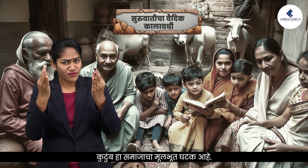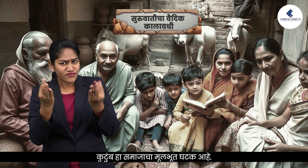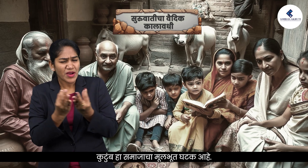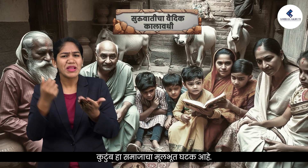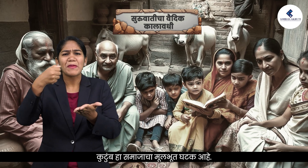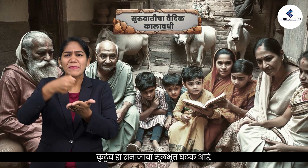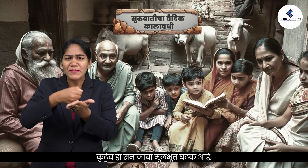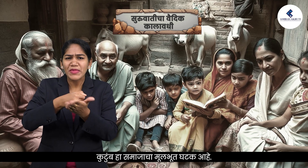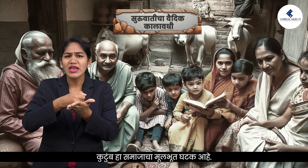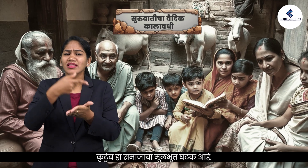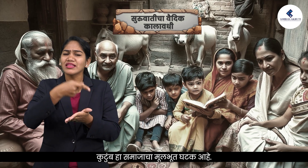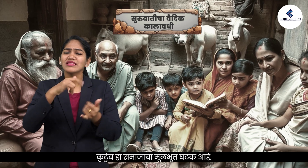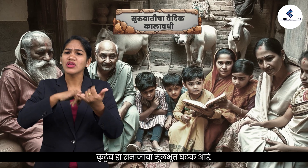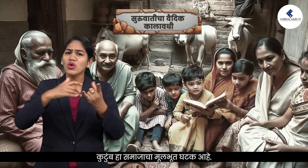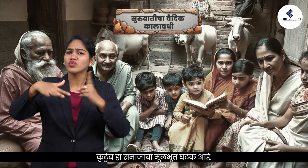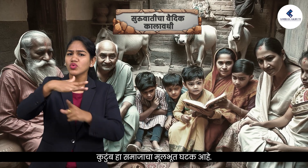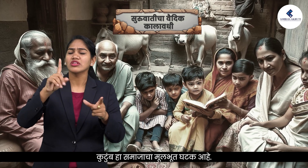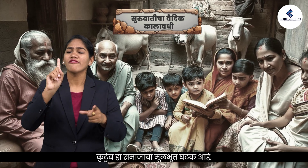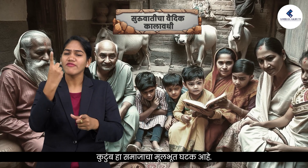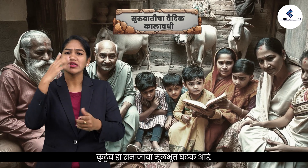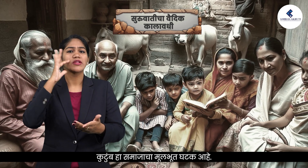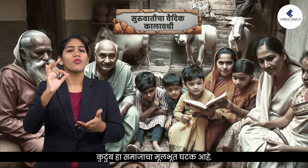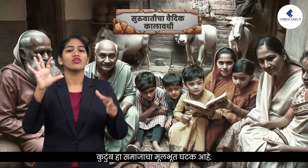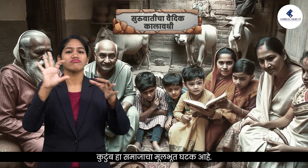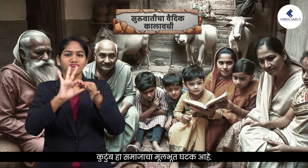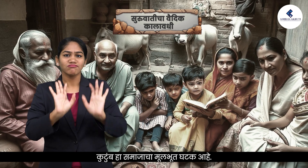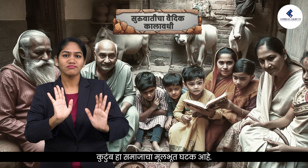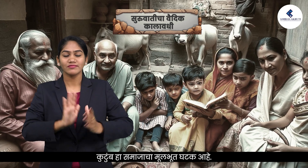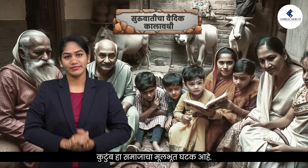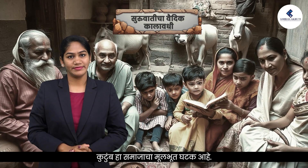कुटुंब हा समाजाचा मूलभूत घटक आहे.